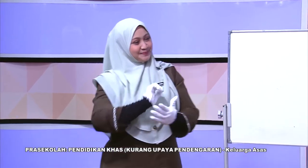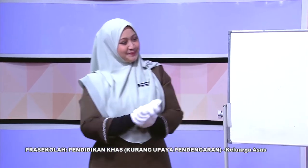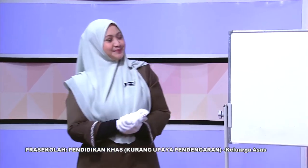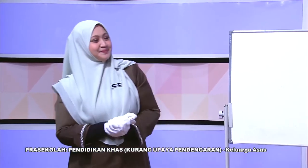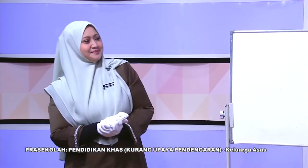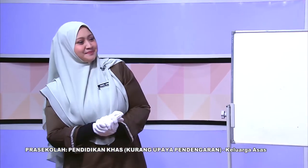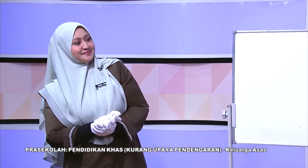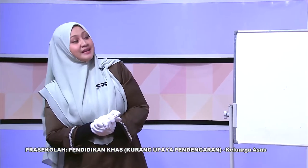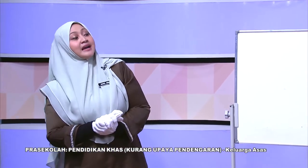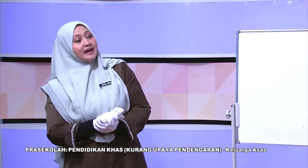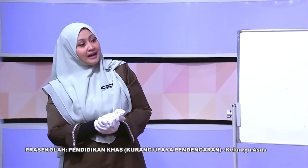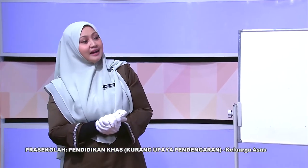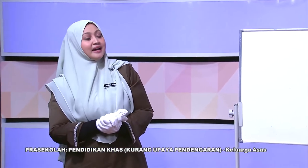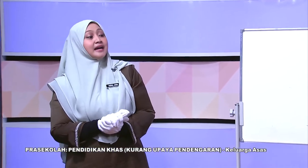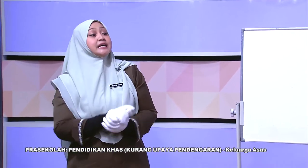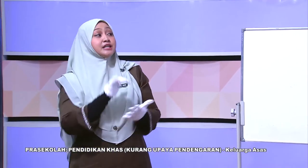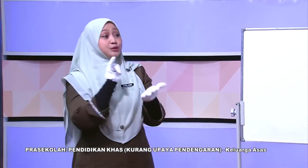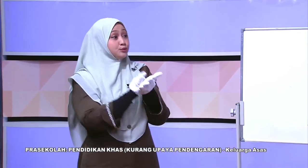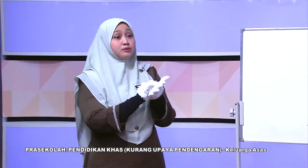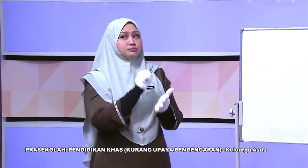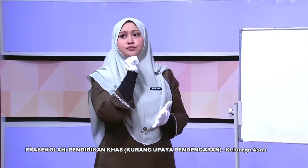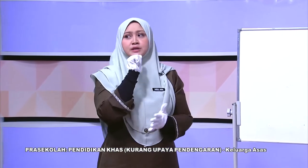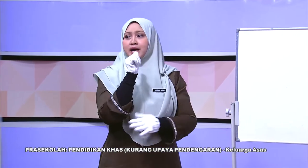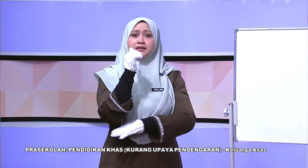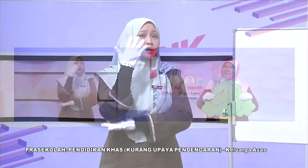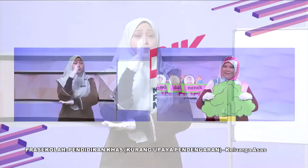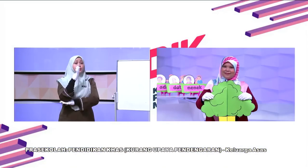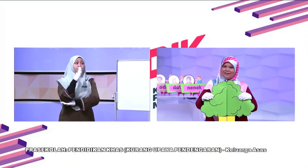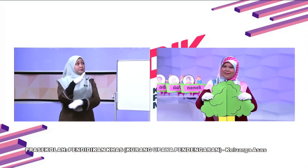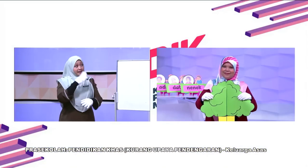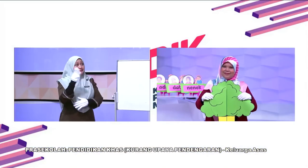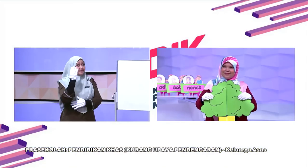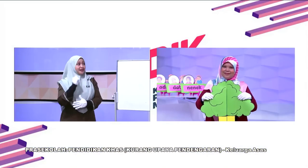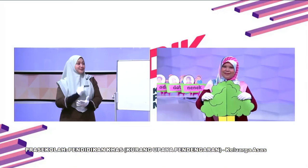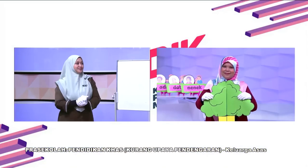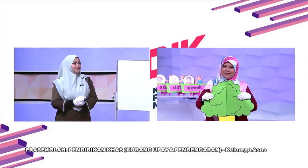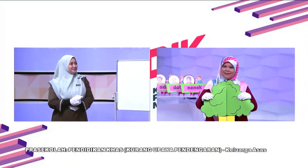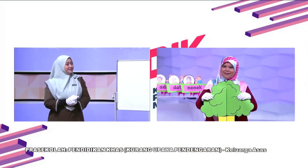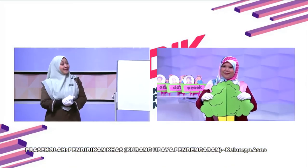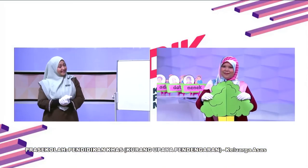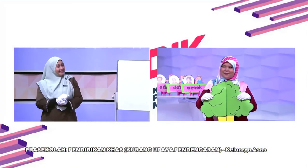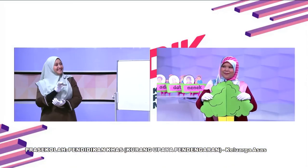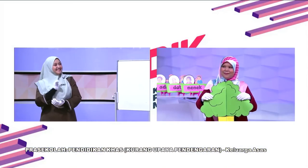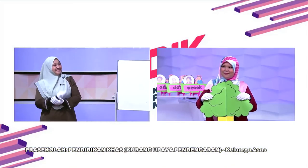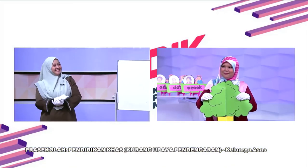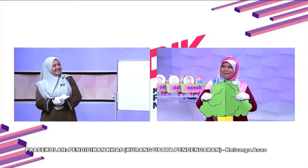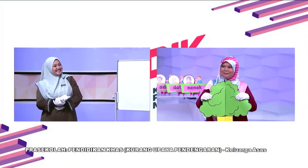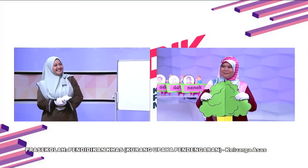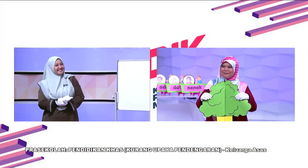Adek pegang nih ada ah itu bukan pokok biasa tahu kamu kok biasa jadi ya love you hahaha